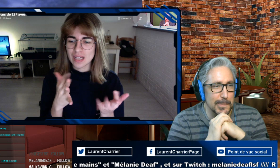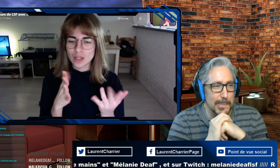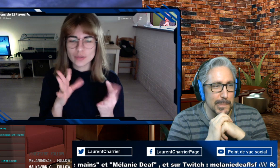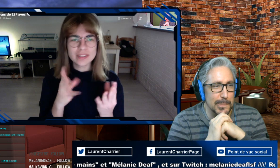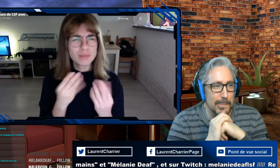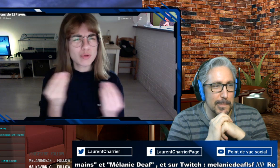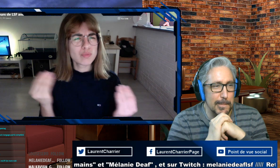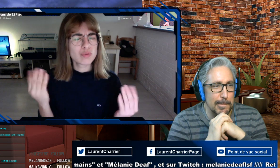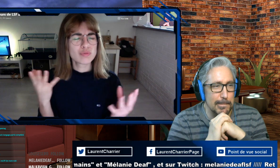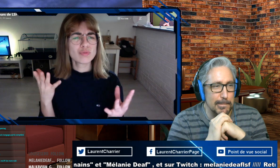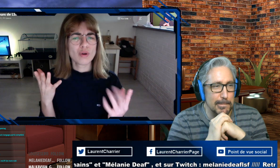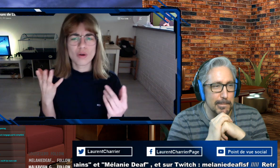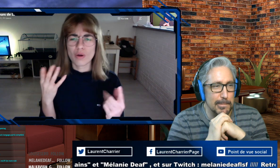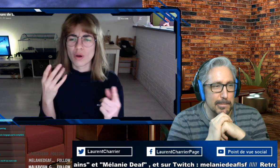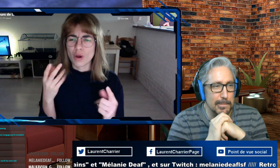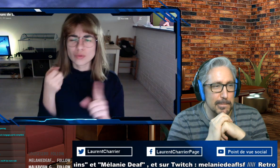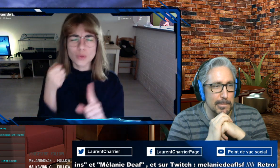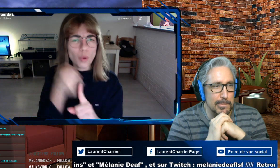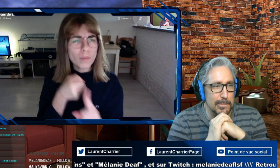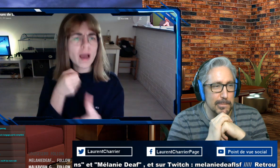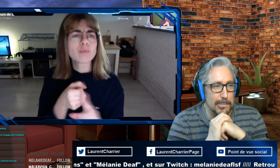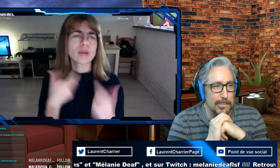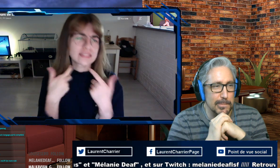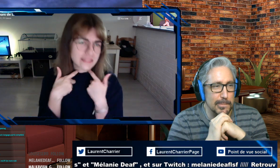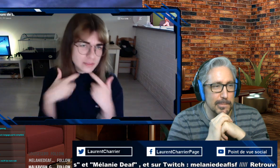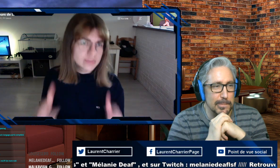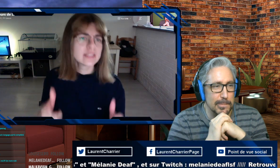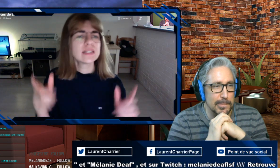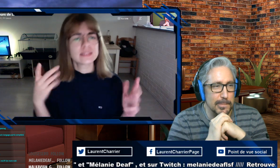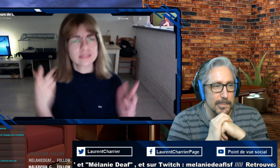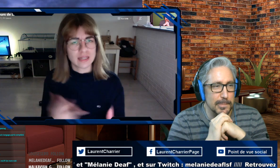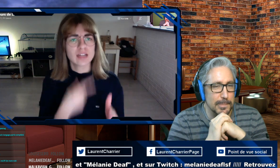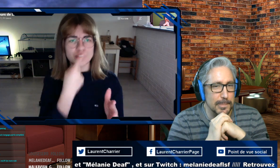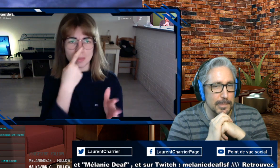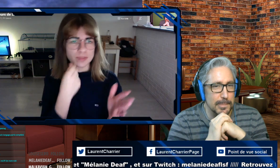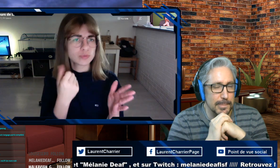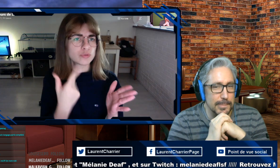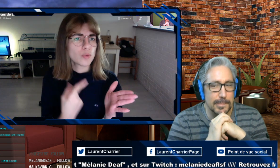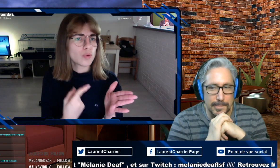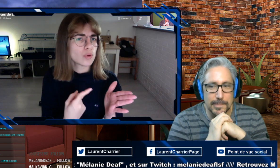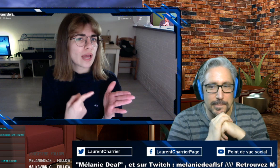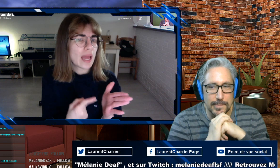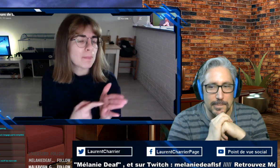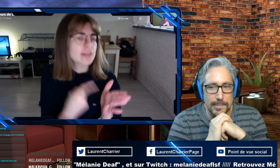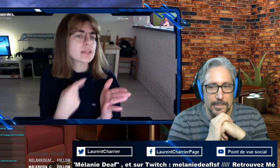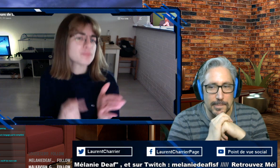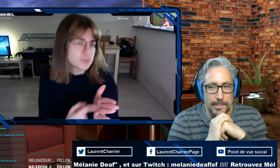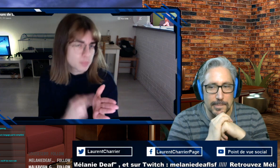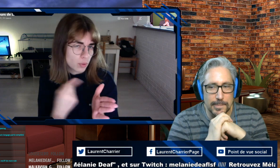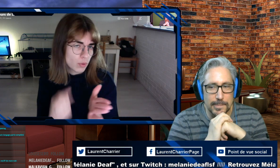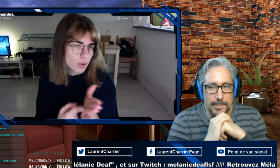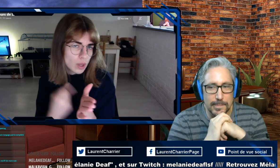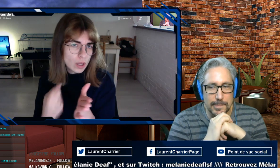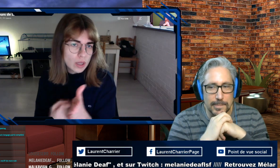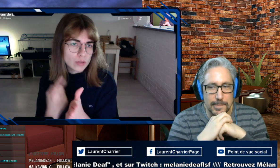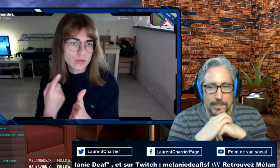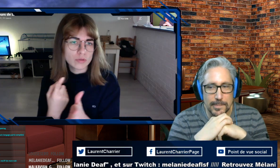comment dire, c'était beaucoup, beaucoup de combat pour la visibilité, etc. J'ai l'impression que je me répète un petit